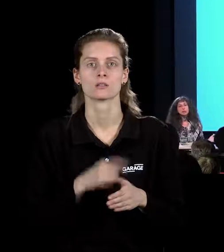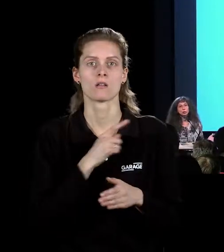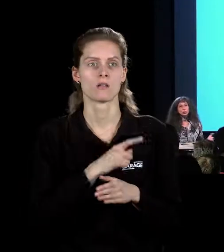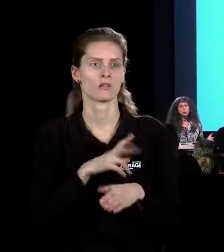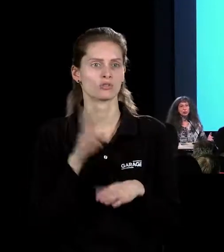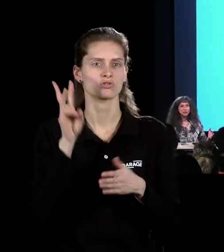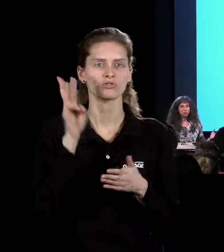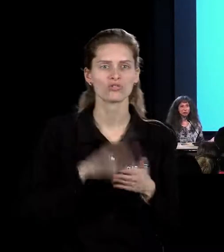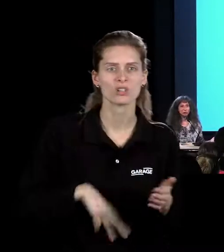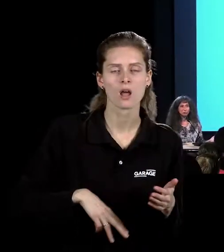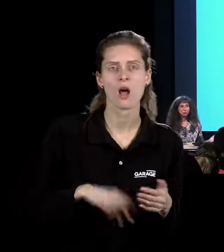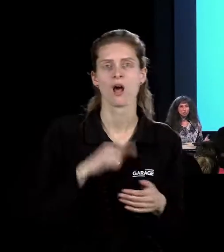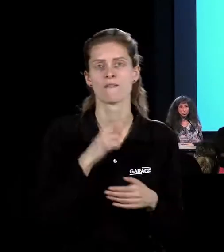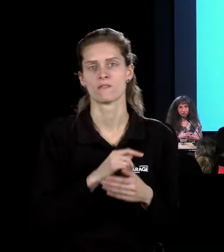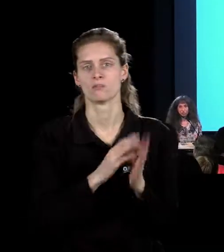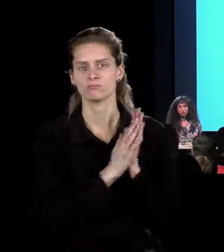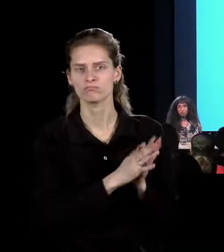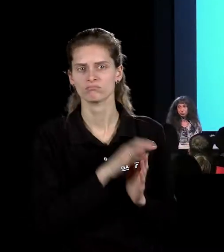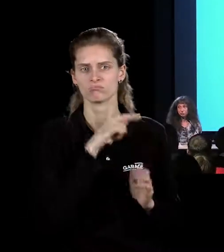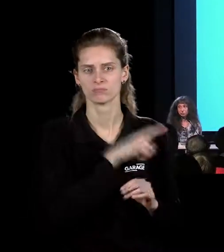написать самокритику, покаянное письмо, и